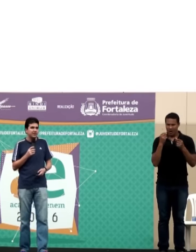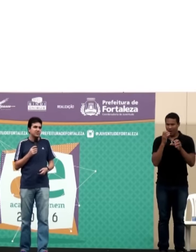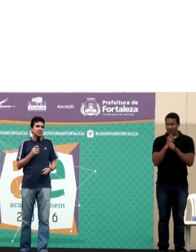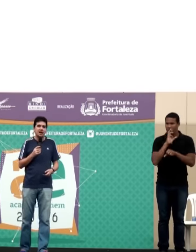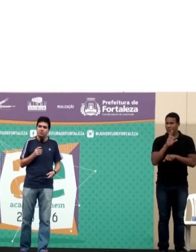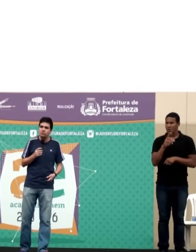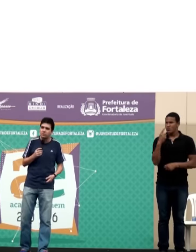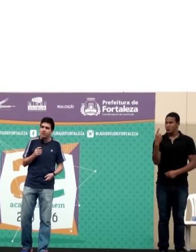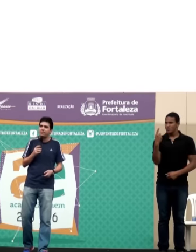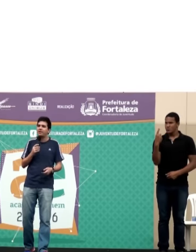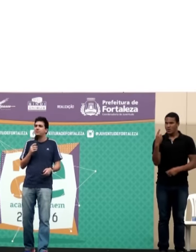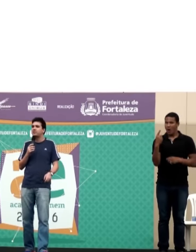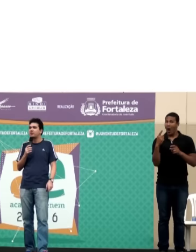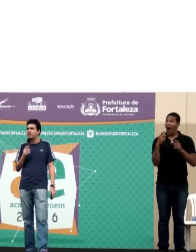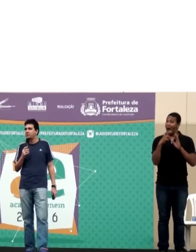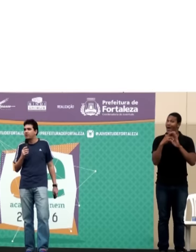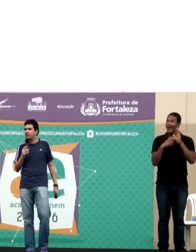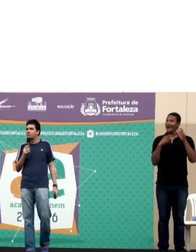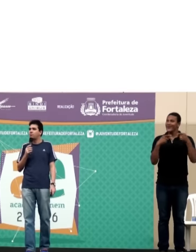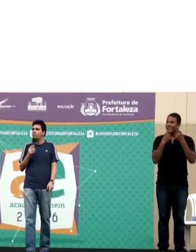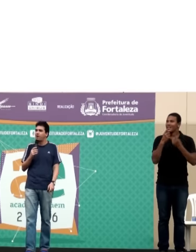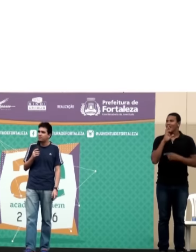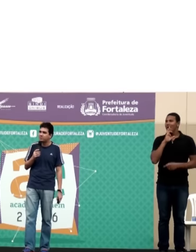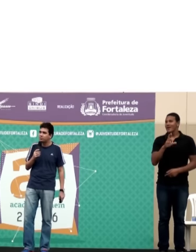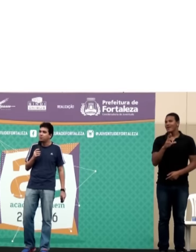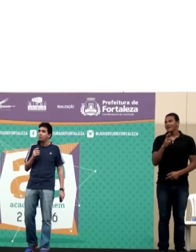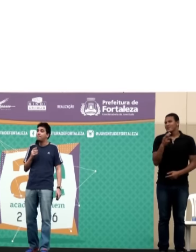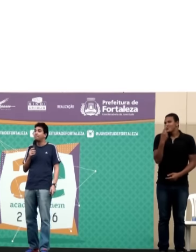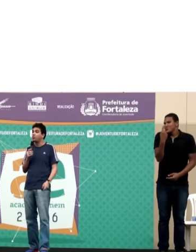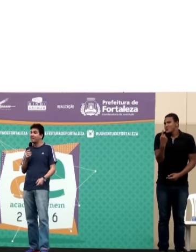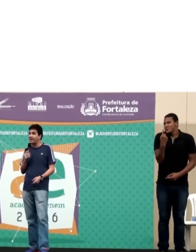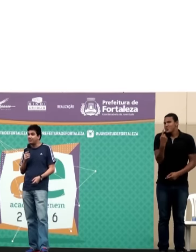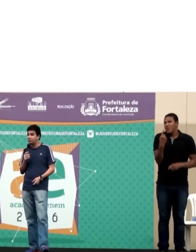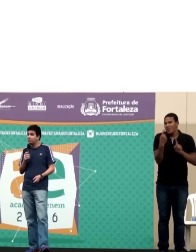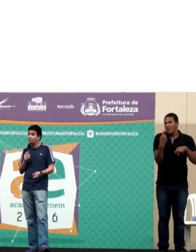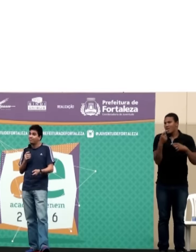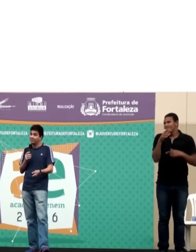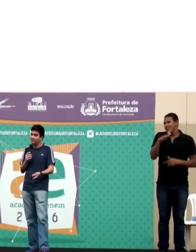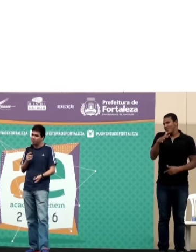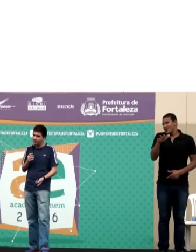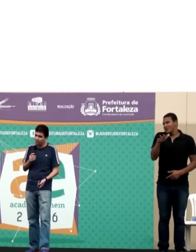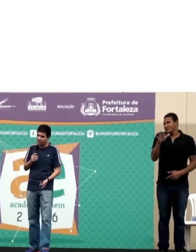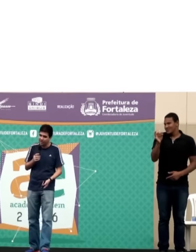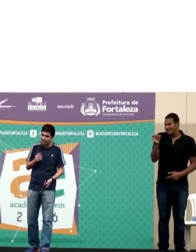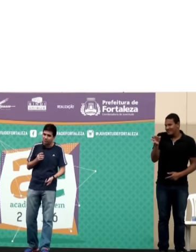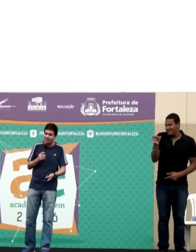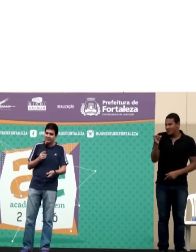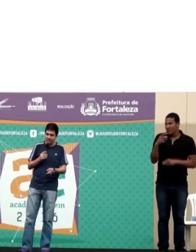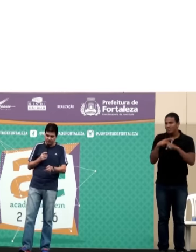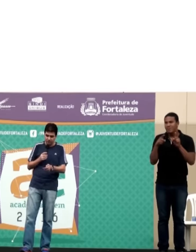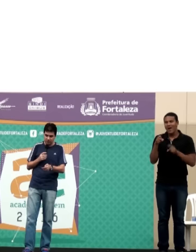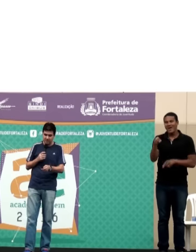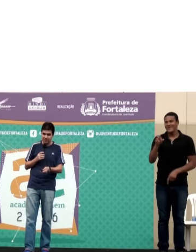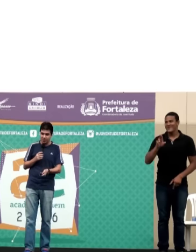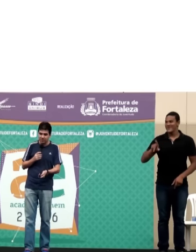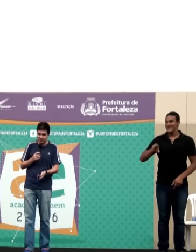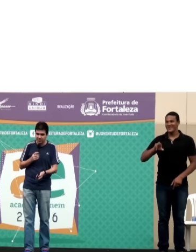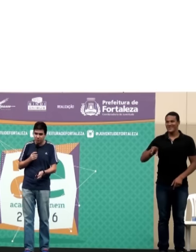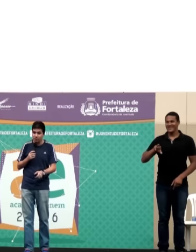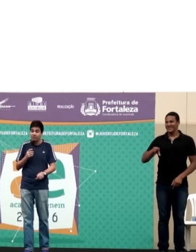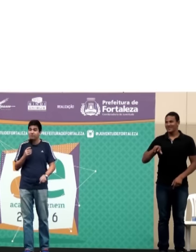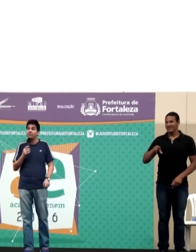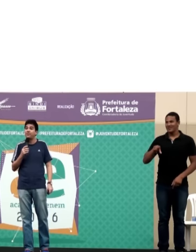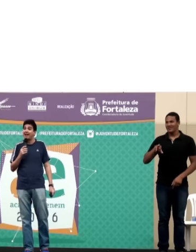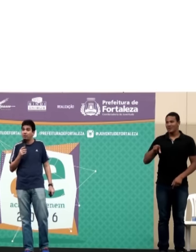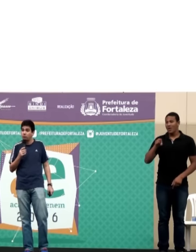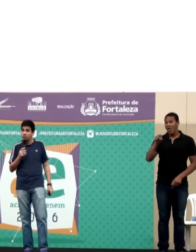com a regra, se dá 1, é para ele ser classificado como ácido moderado. Mas ele não é moderado. Ele é um